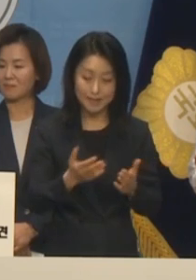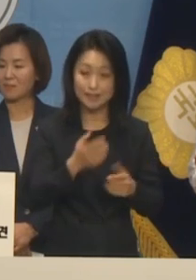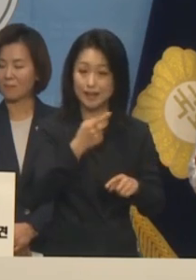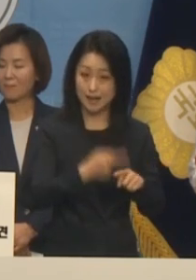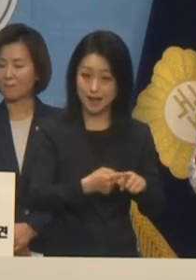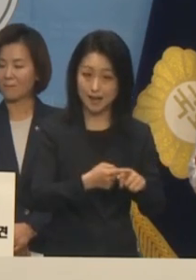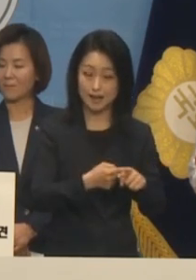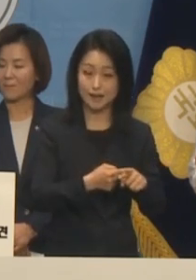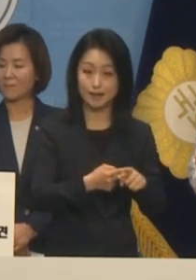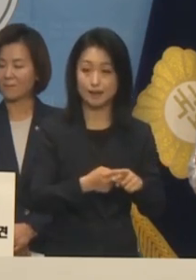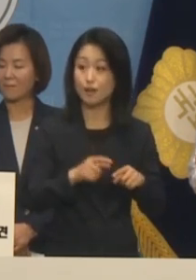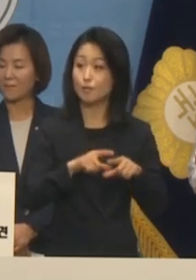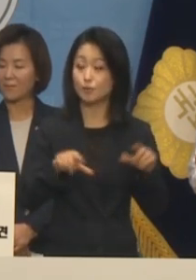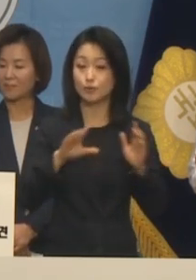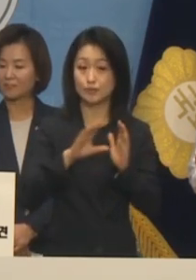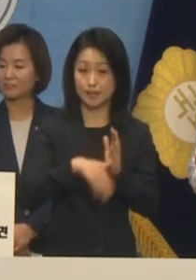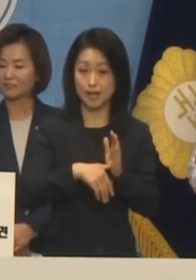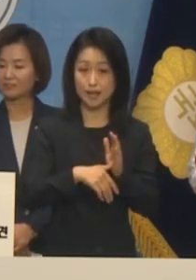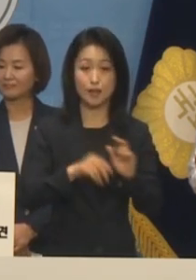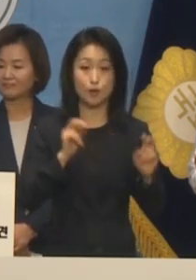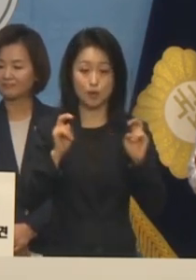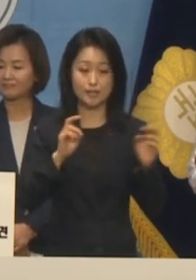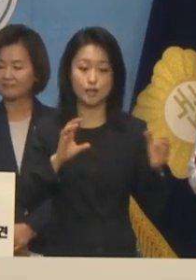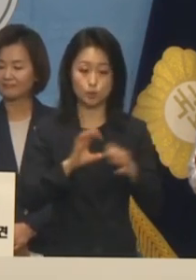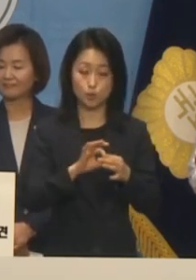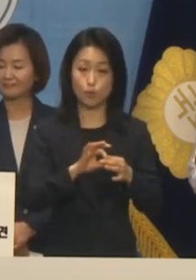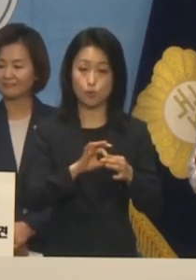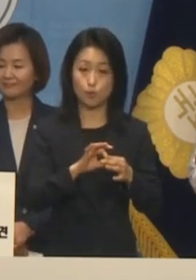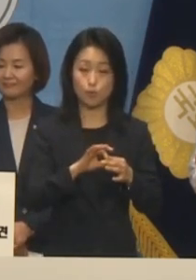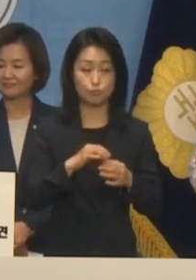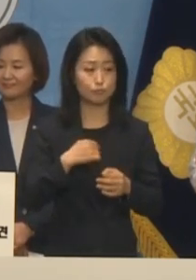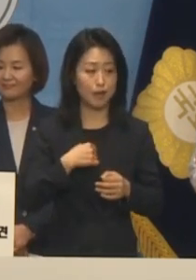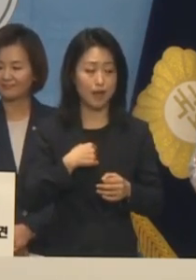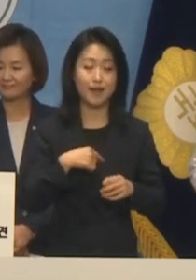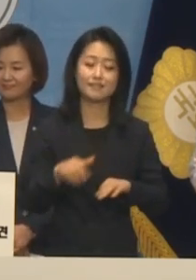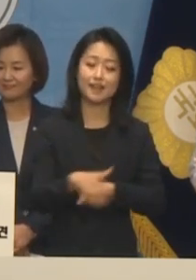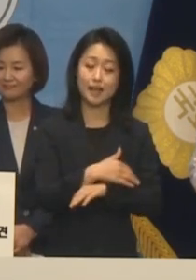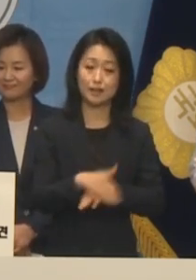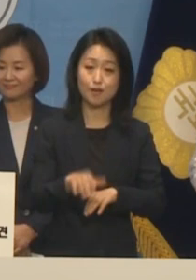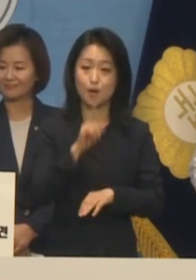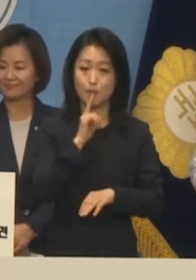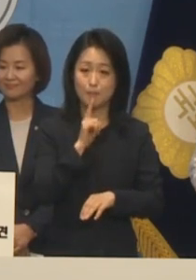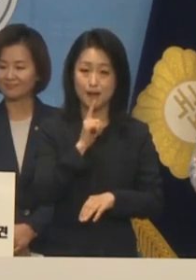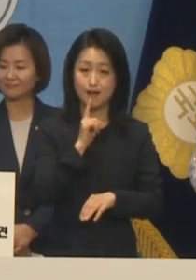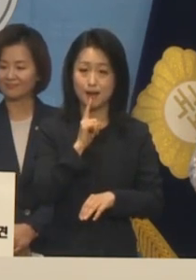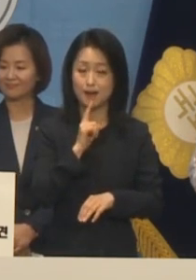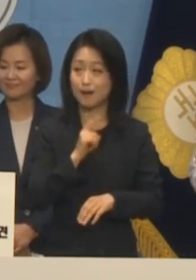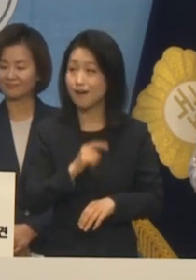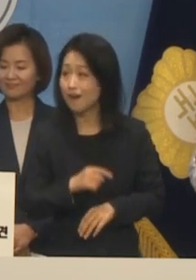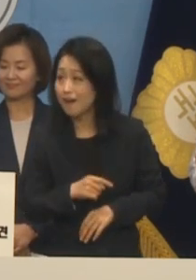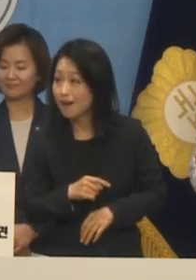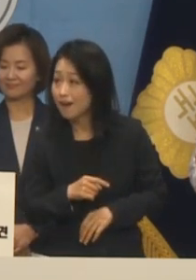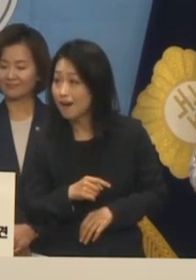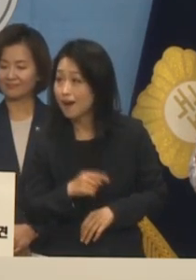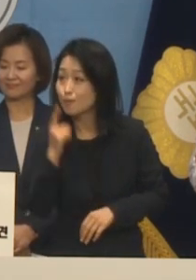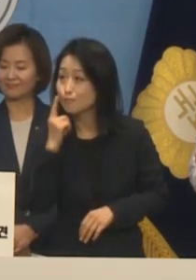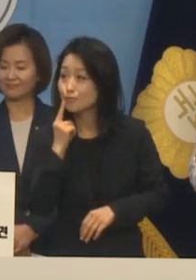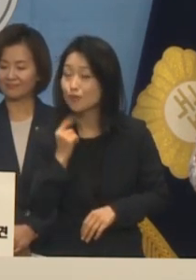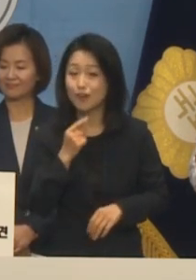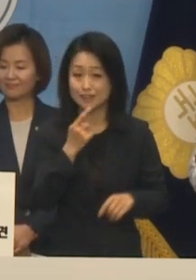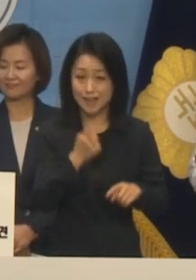분입니다. 평상시에 회사에 소속되어 나 어디 다닌다라고 얘기하는 사람들이 너무 부러우던